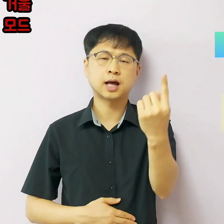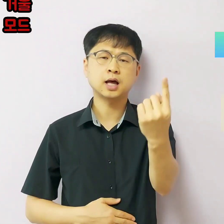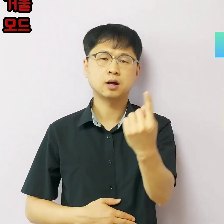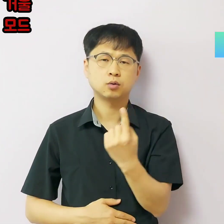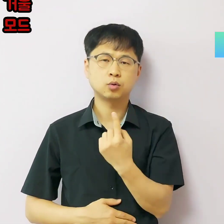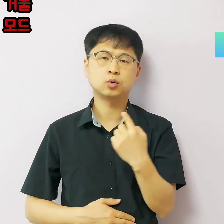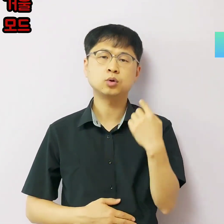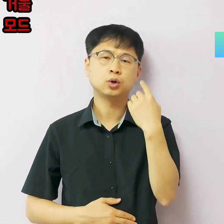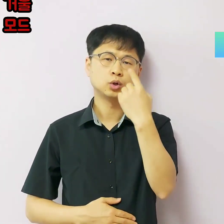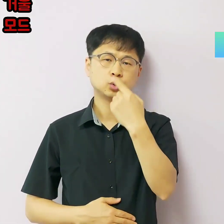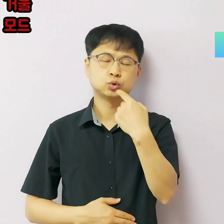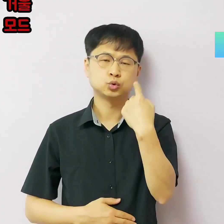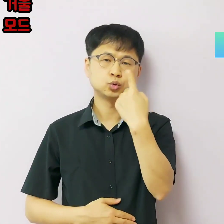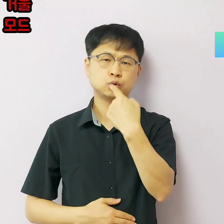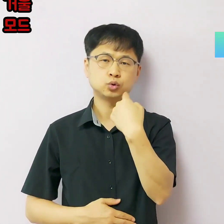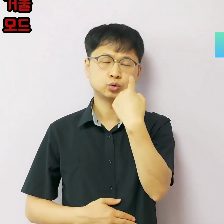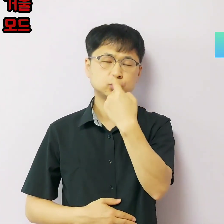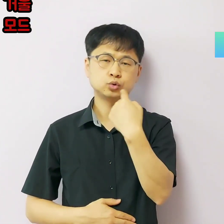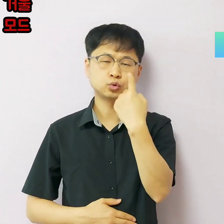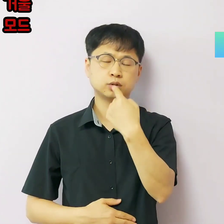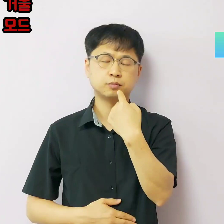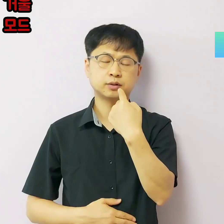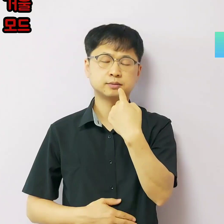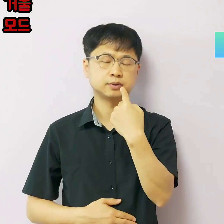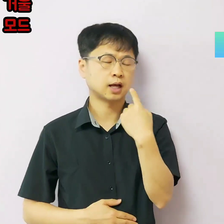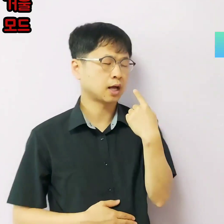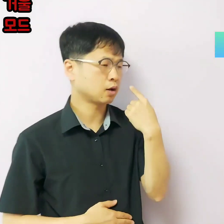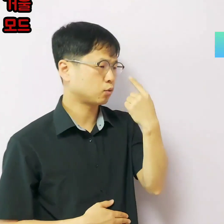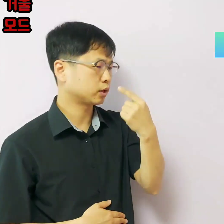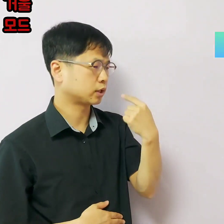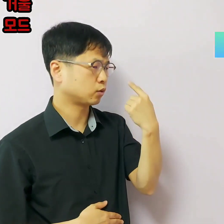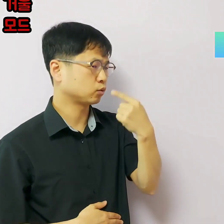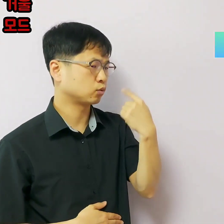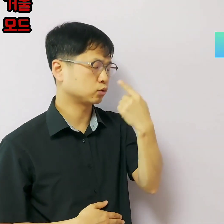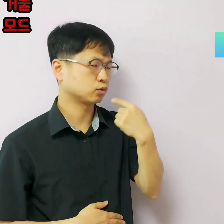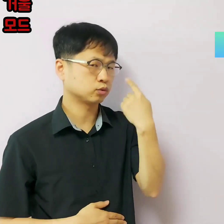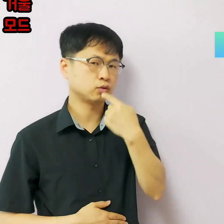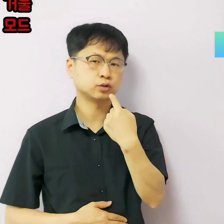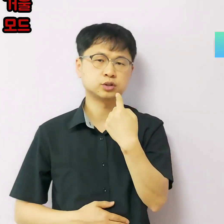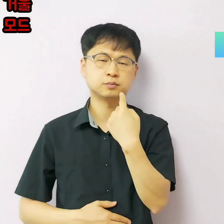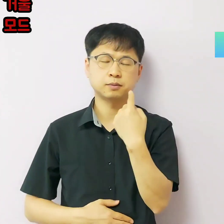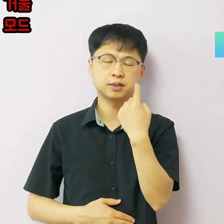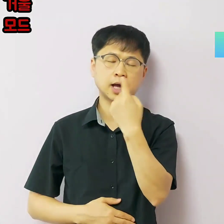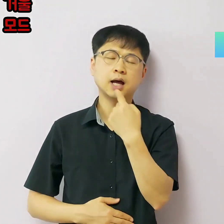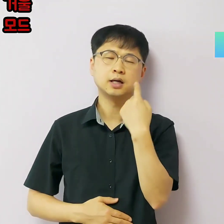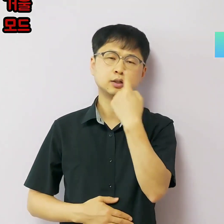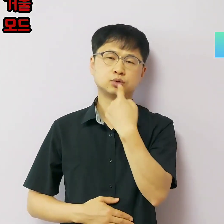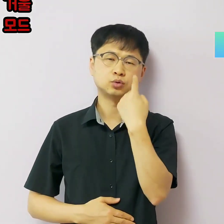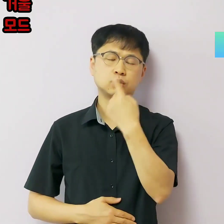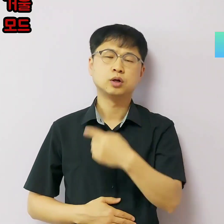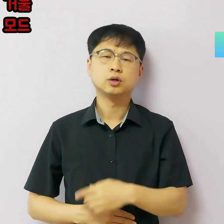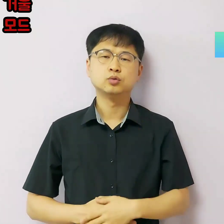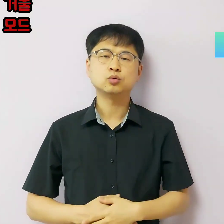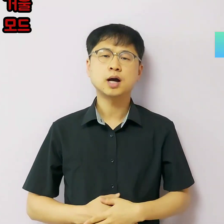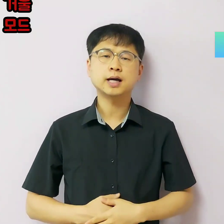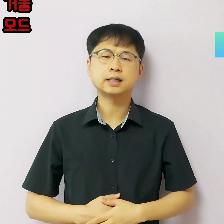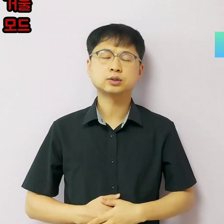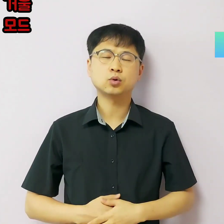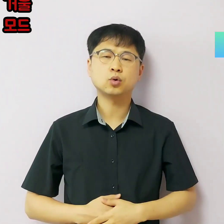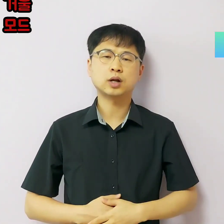수어입니다. 올, 줄 수어는 배웠습니다. 코에 대고 동글동글 돌려주시면 됩니다. 줄. 누가 알았소?